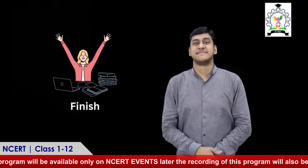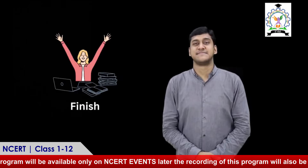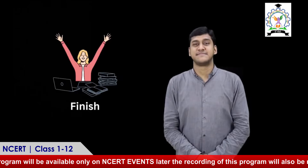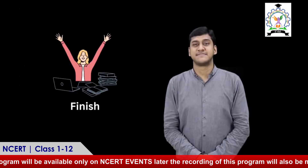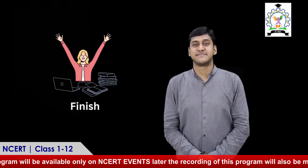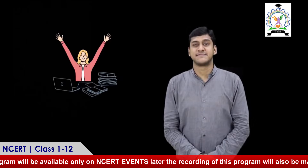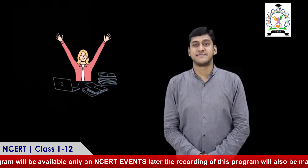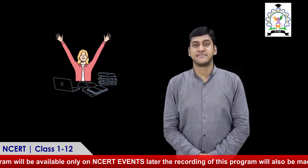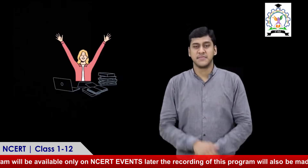खत्म,